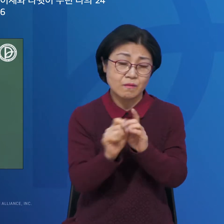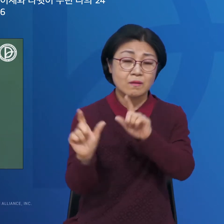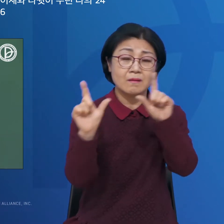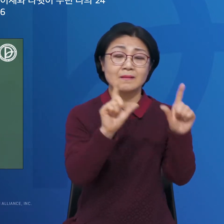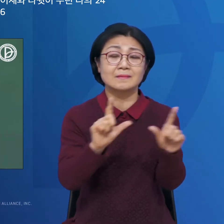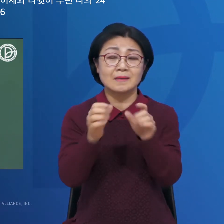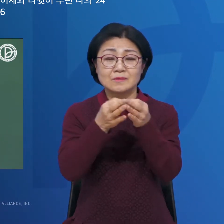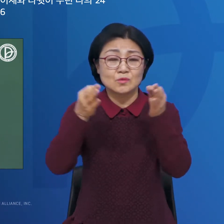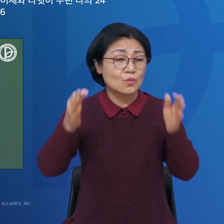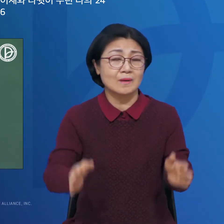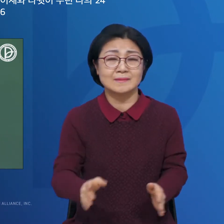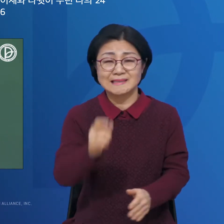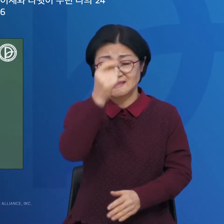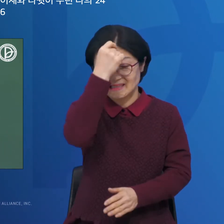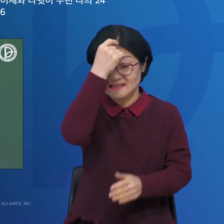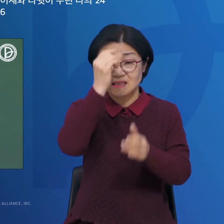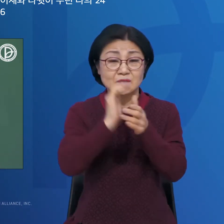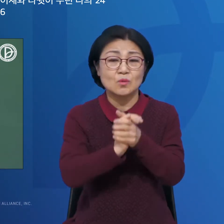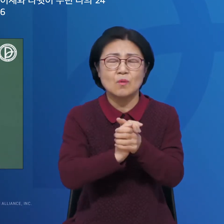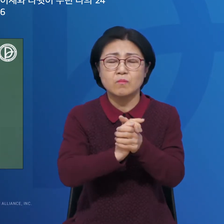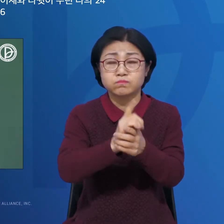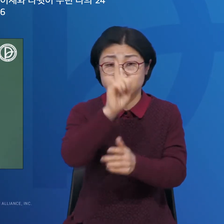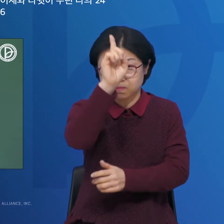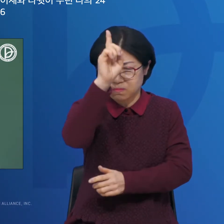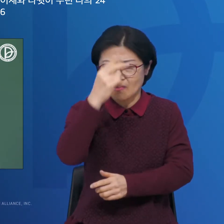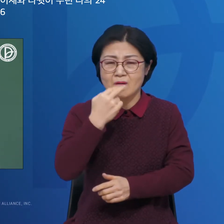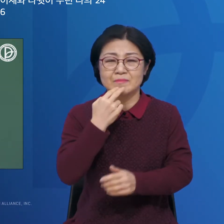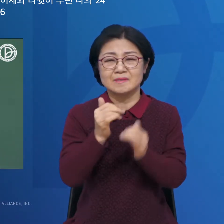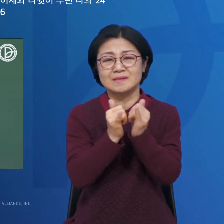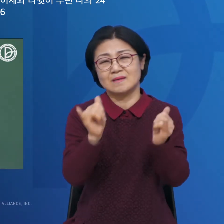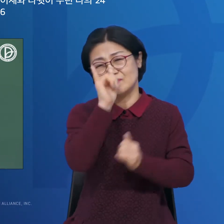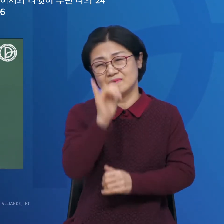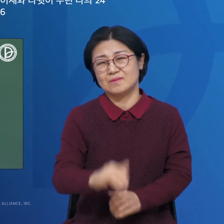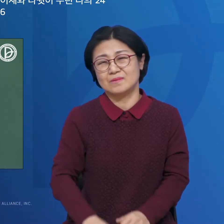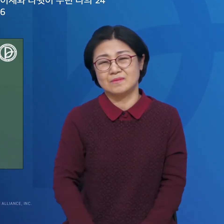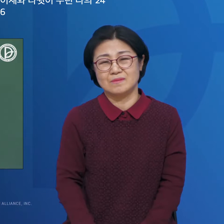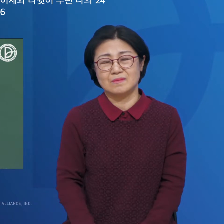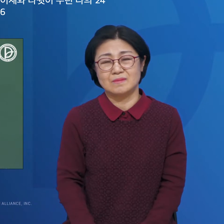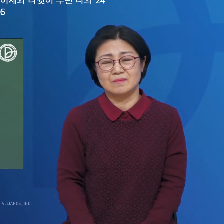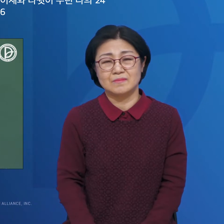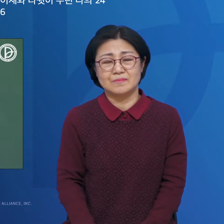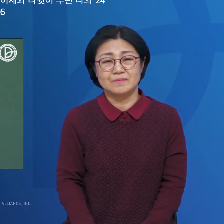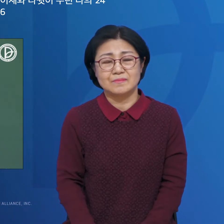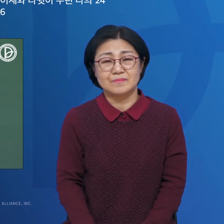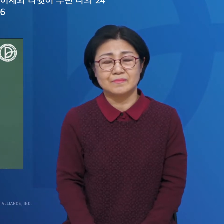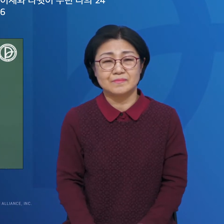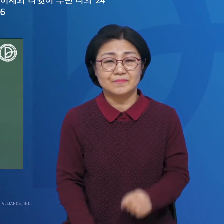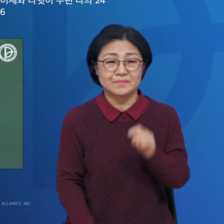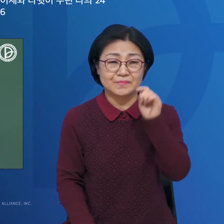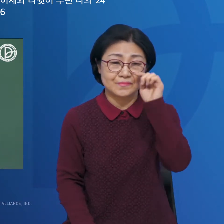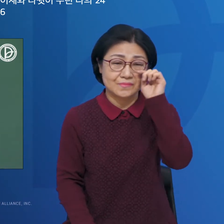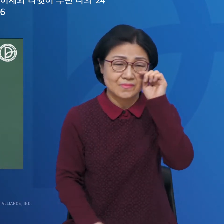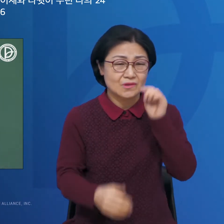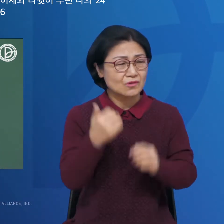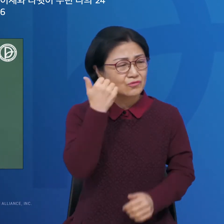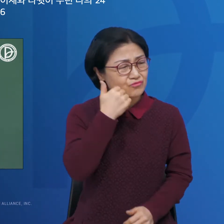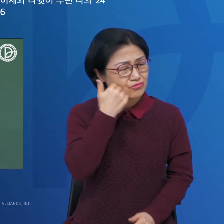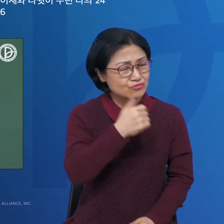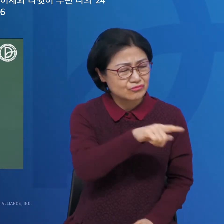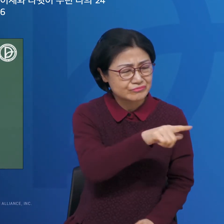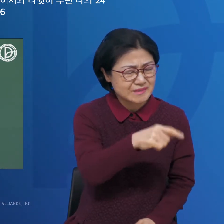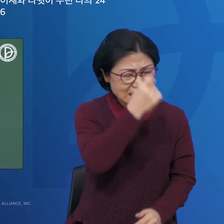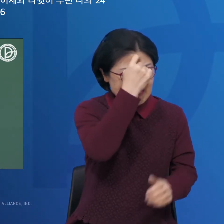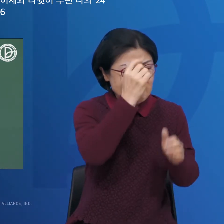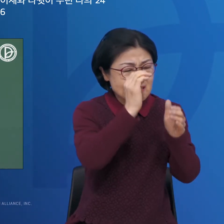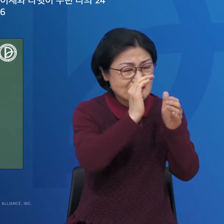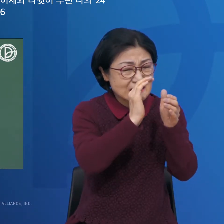their 어떻게 entire 되겠어요? life without doing this even one time. What's going to happen? 어떤 사람은 이거 하는 시간은 별로 짧고 반대 거 하는 시간이 너무 많은